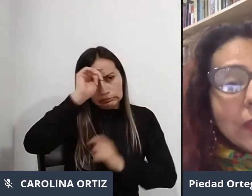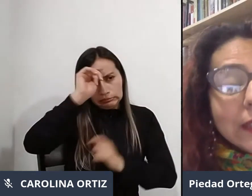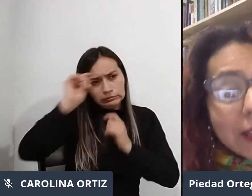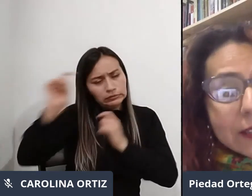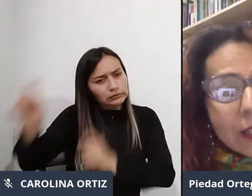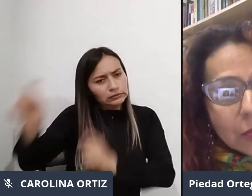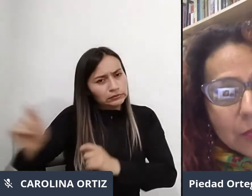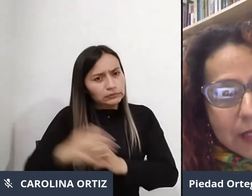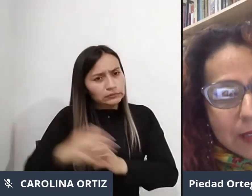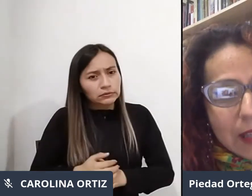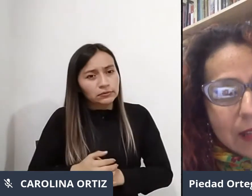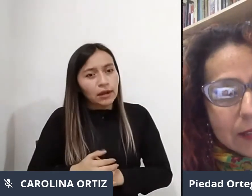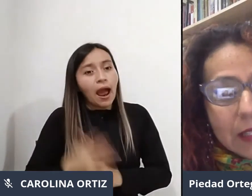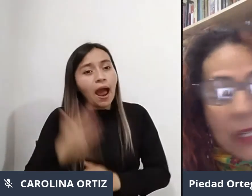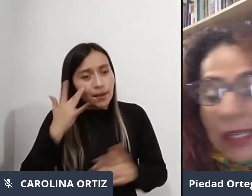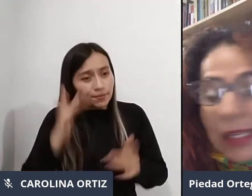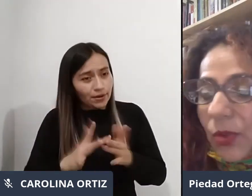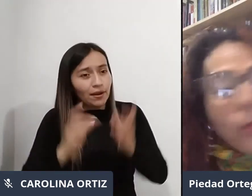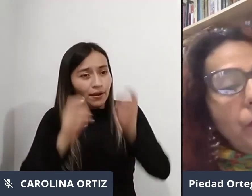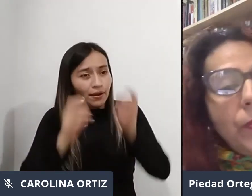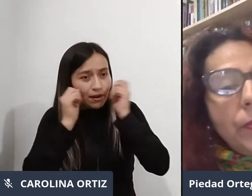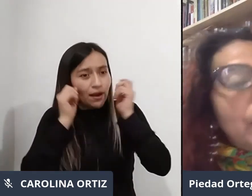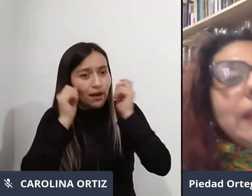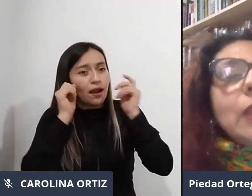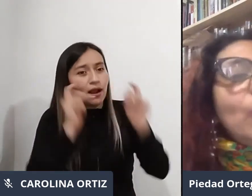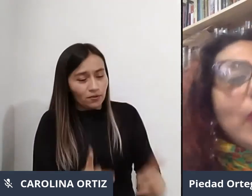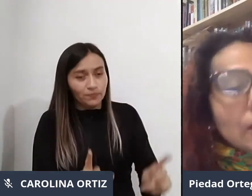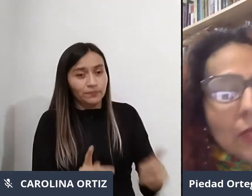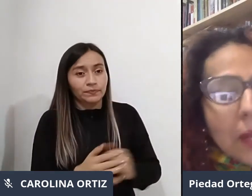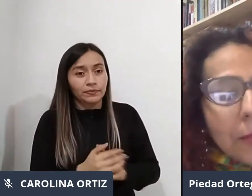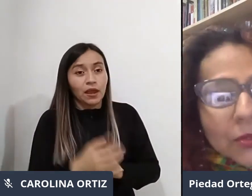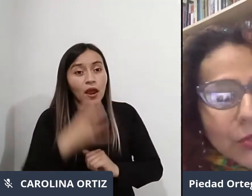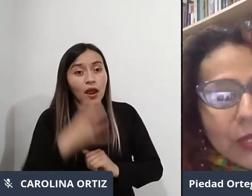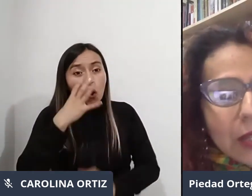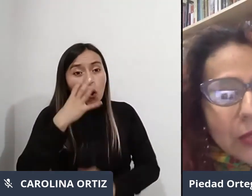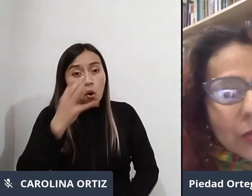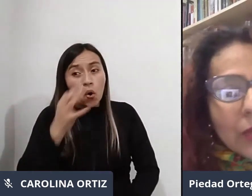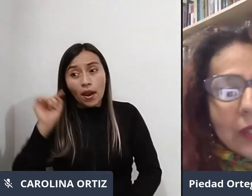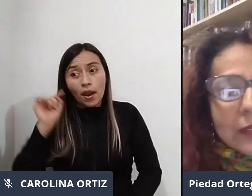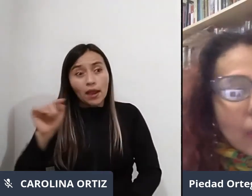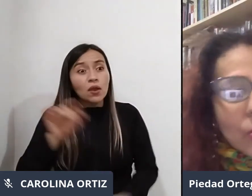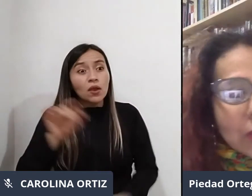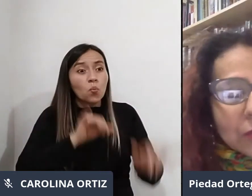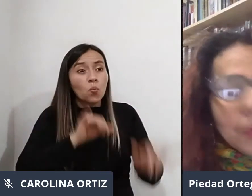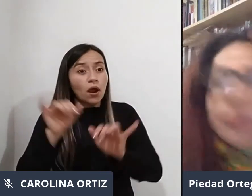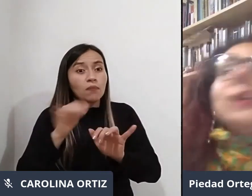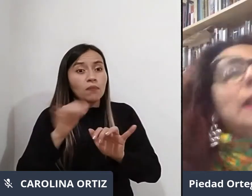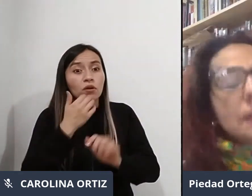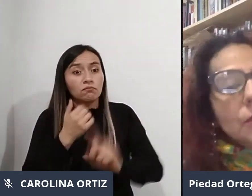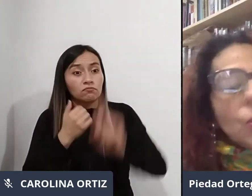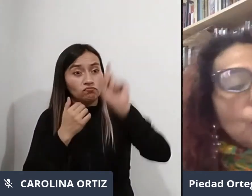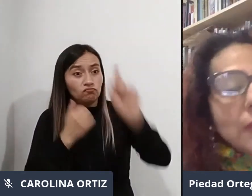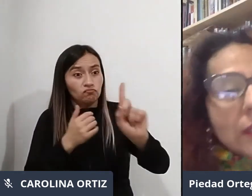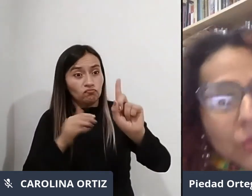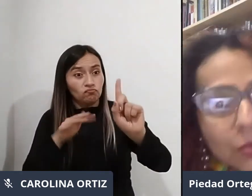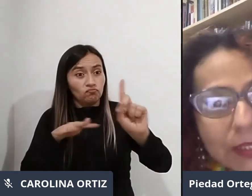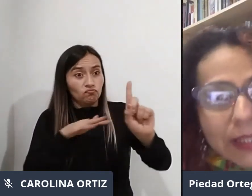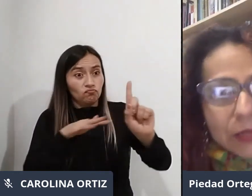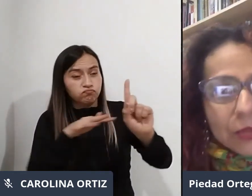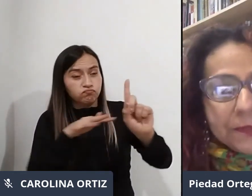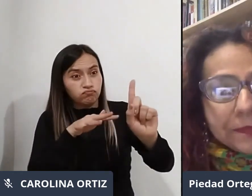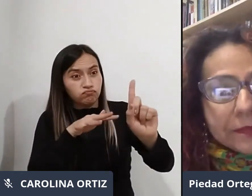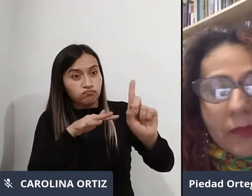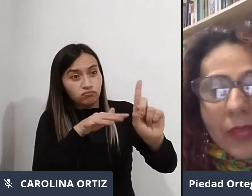con y desde la humanidad, ¿sí? No, Freire no es un apostolado de la educación popular, no constituye